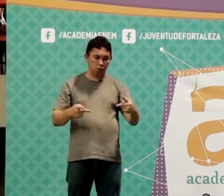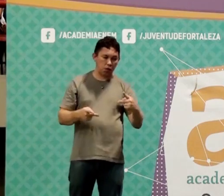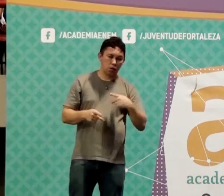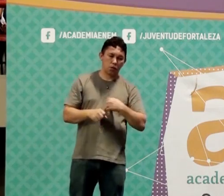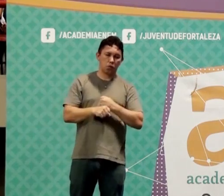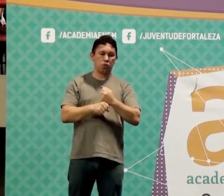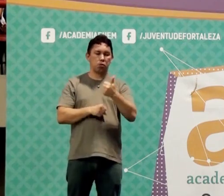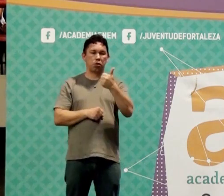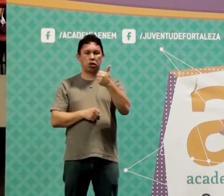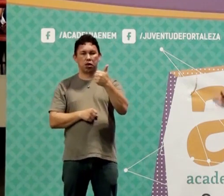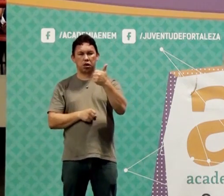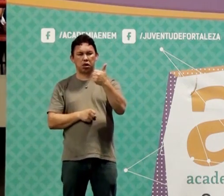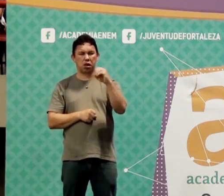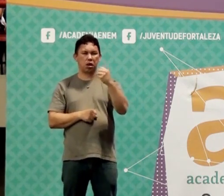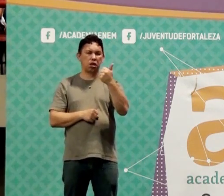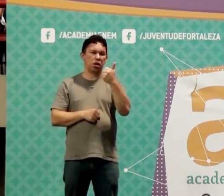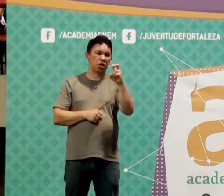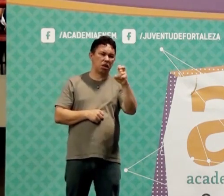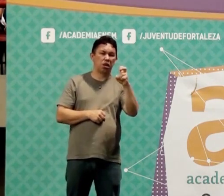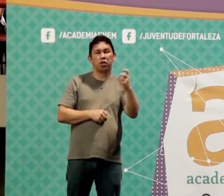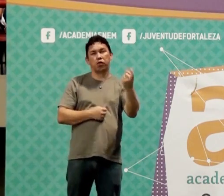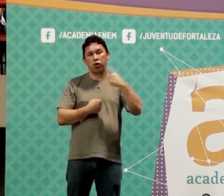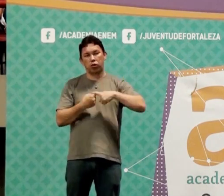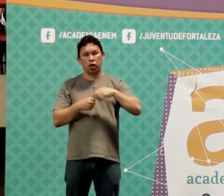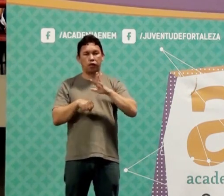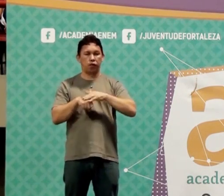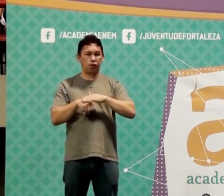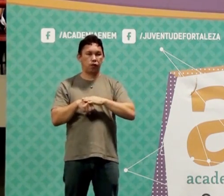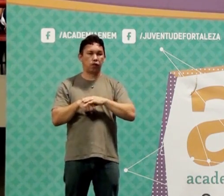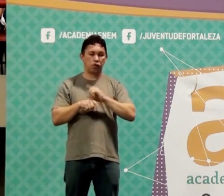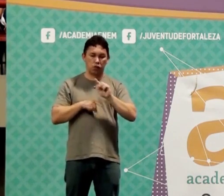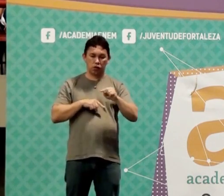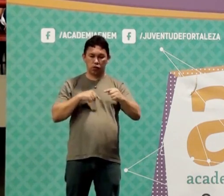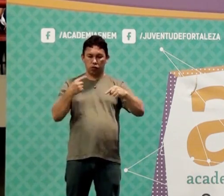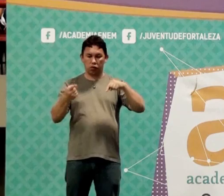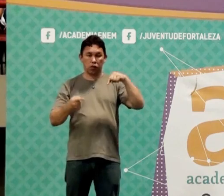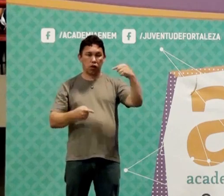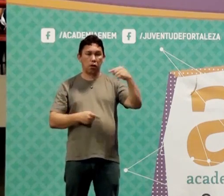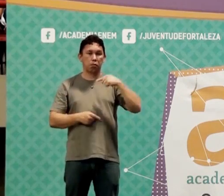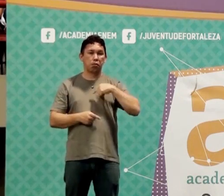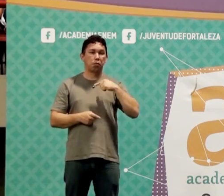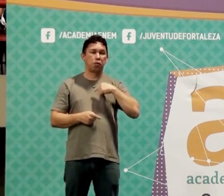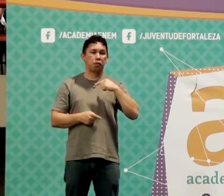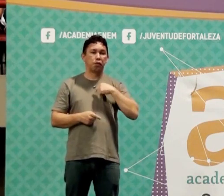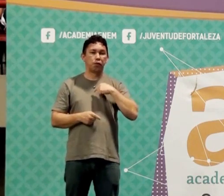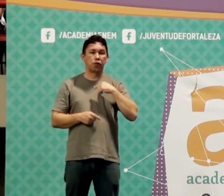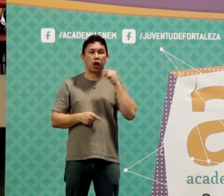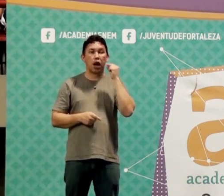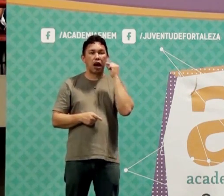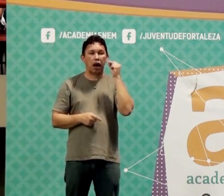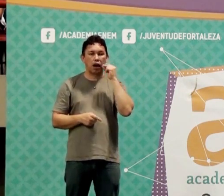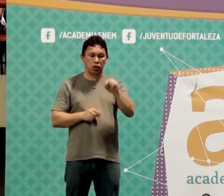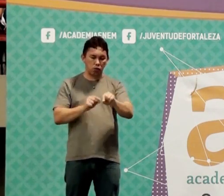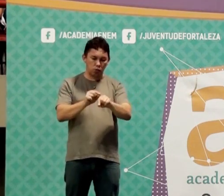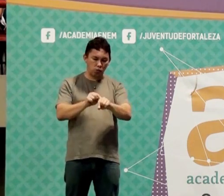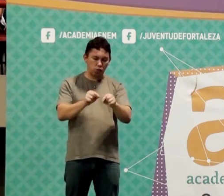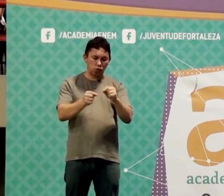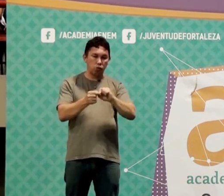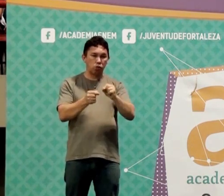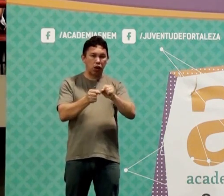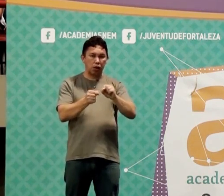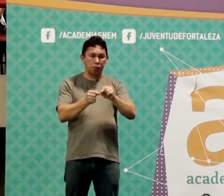o comércio? Não, nós vamos ter uma consequência muito importante para a Europa, que é a peste negra.